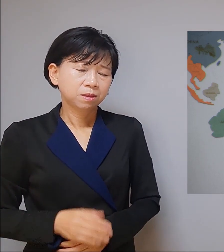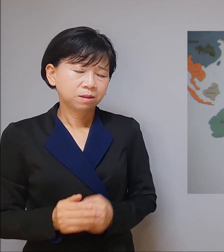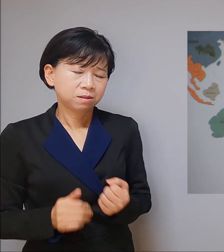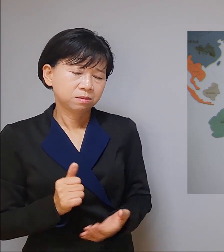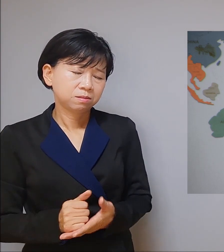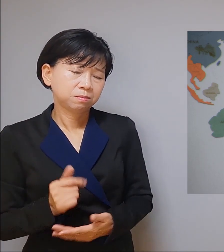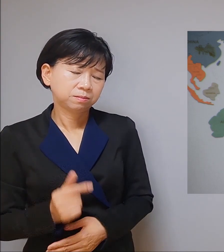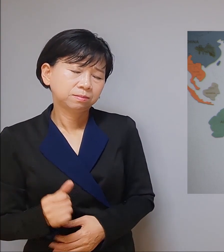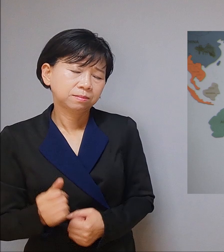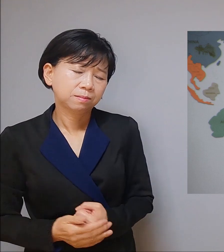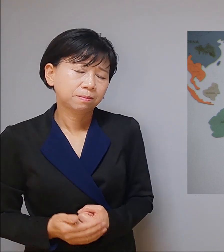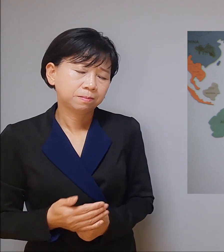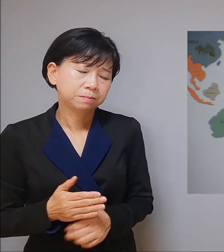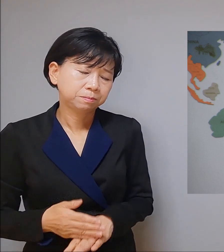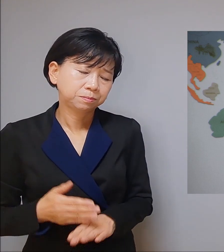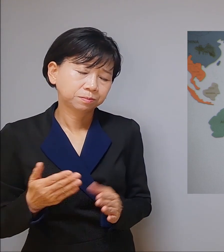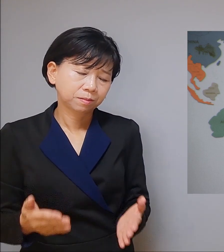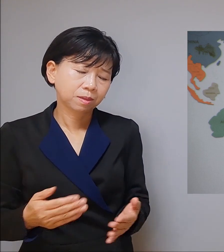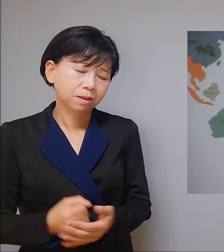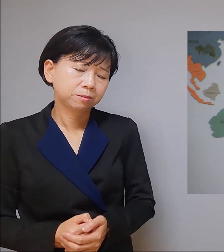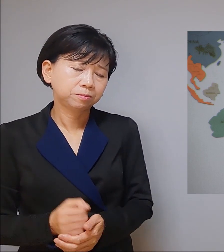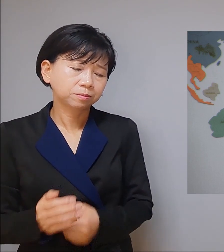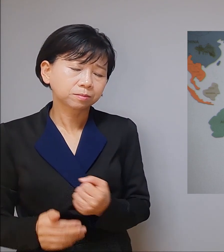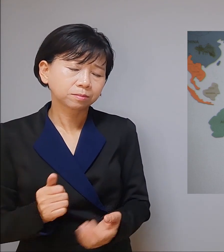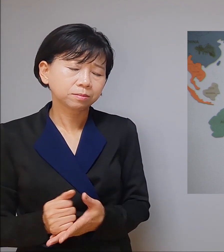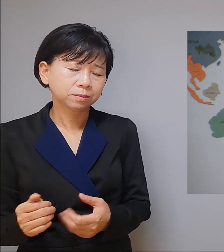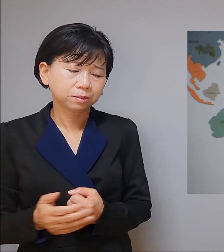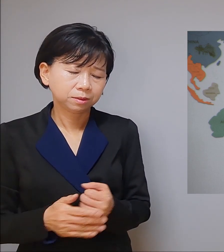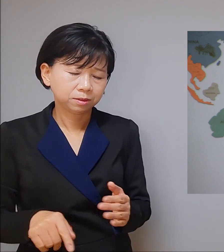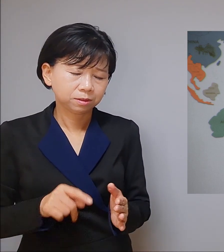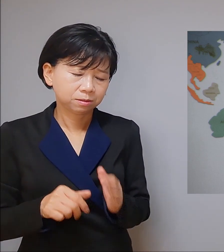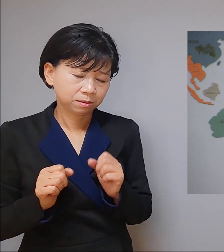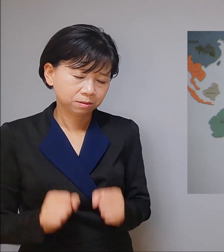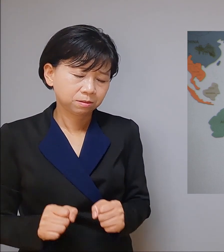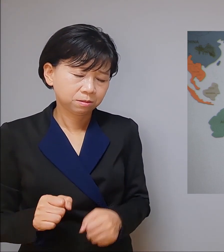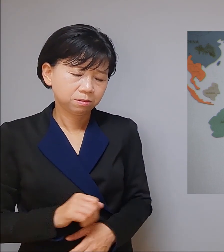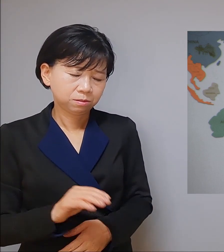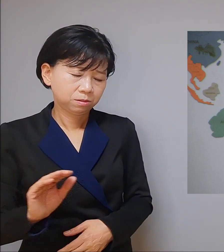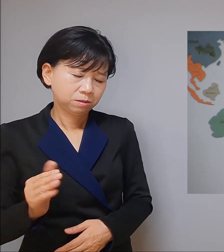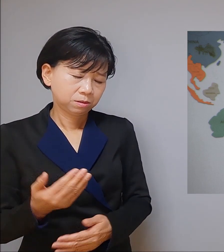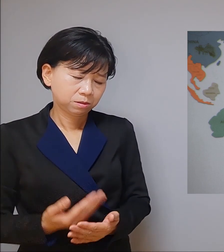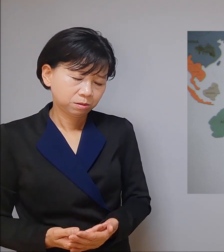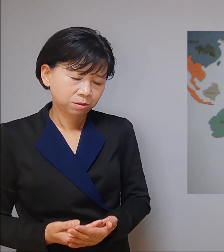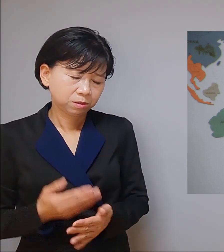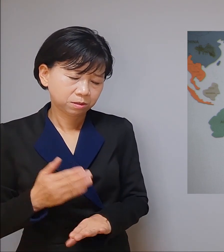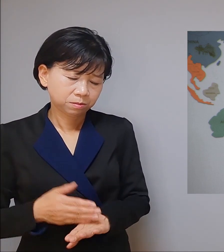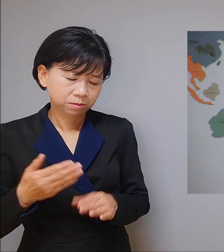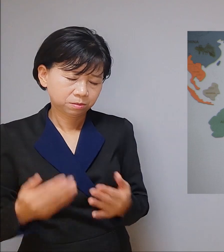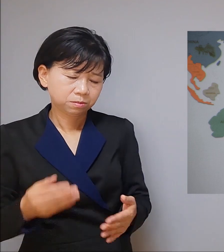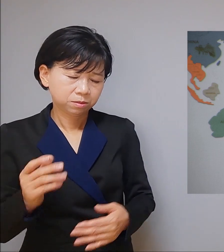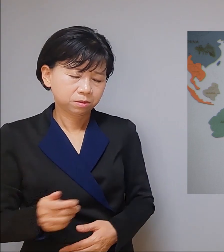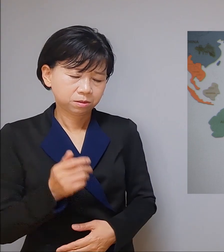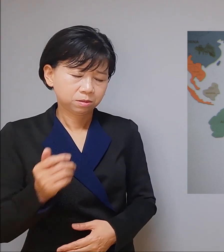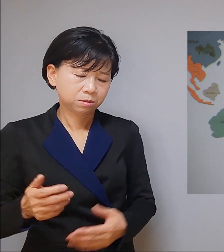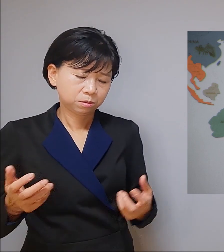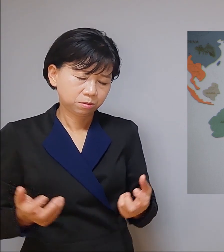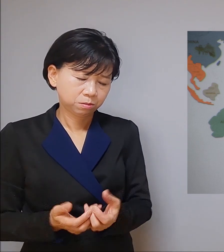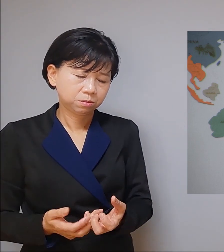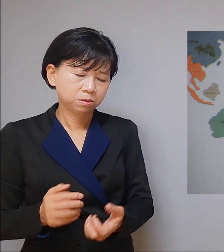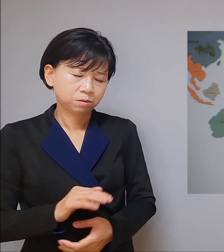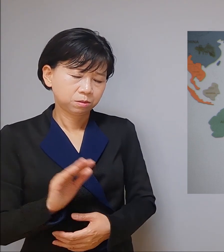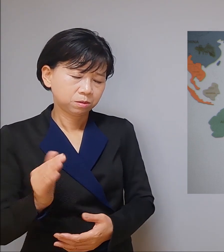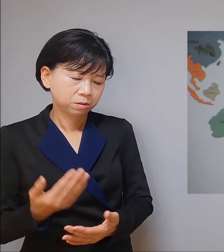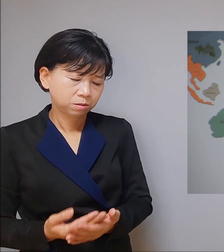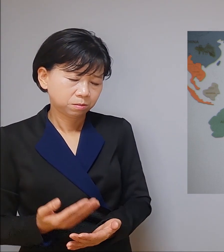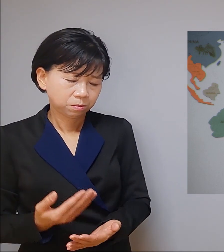은혜를 감사합니다. 여전히 하나님의 은혜 가운데 거할 수 있는 우리들 되게 하심을 감사합니다. 성령 충만한 우리들